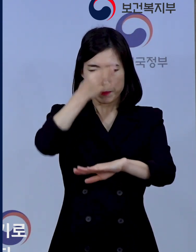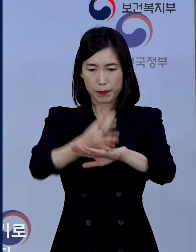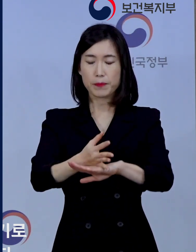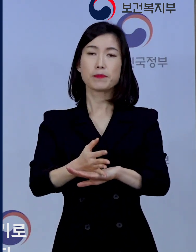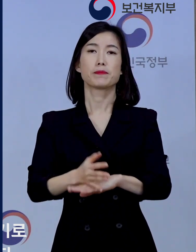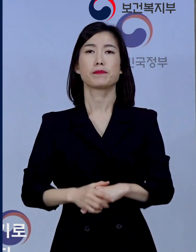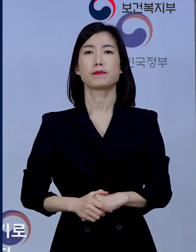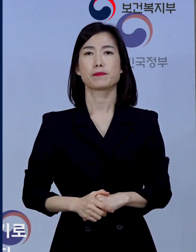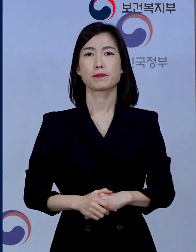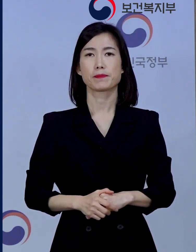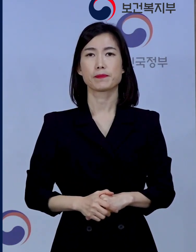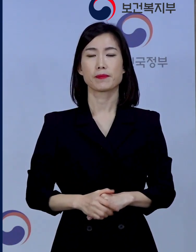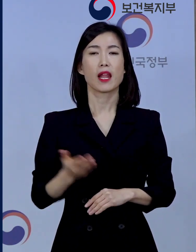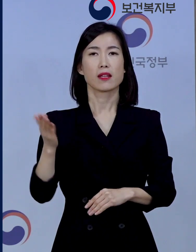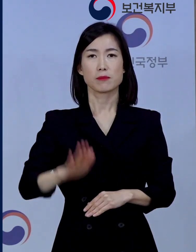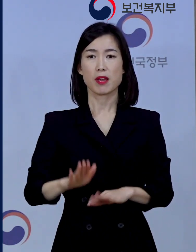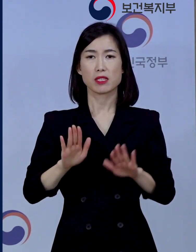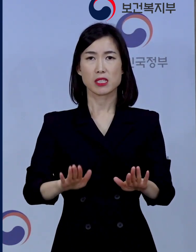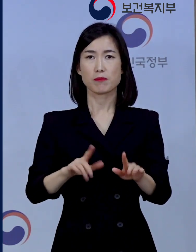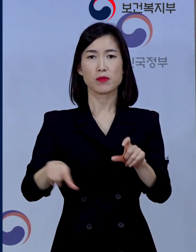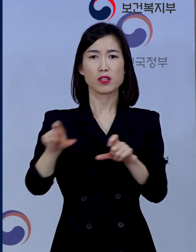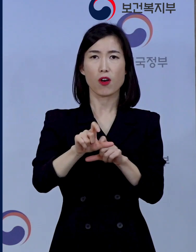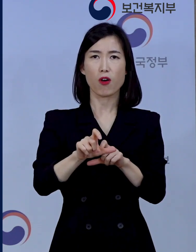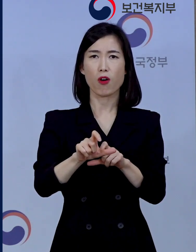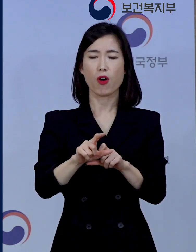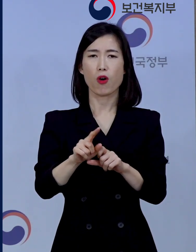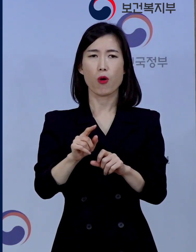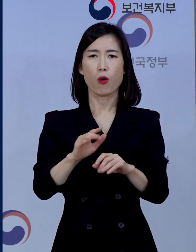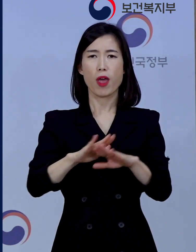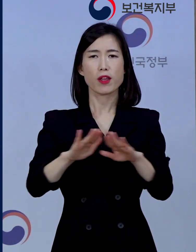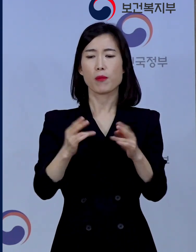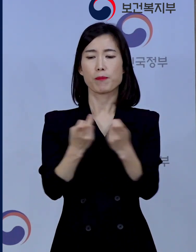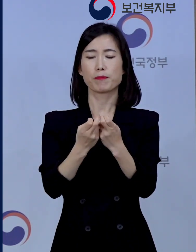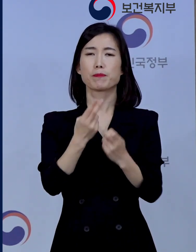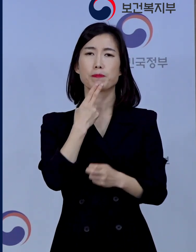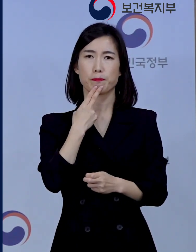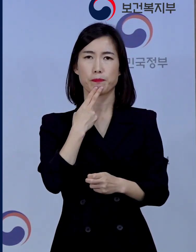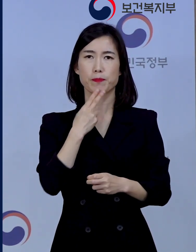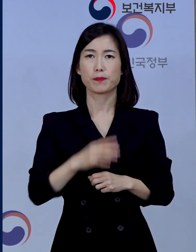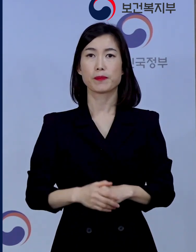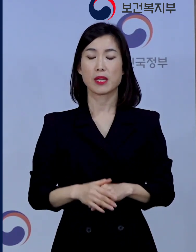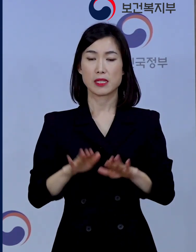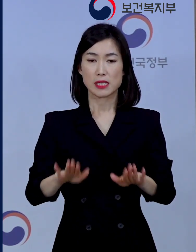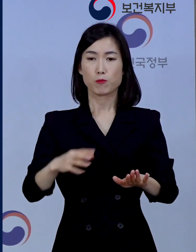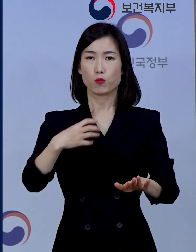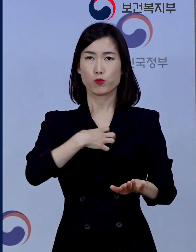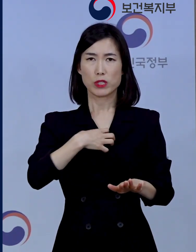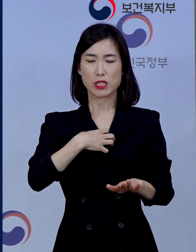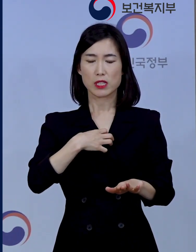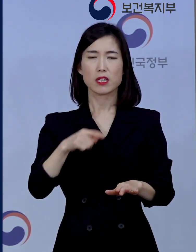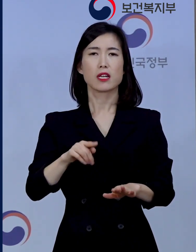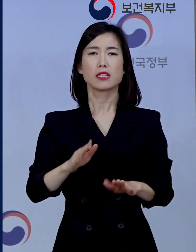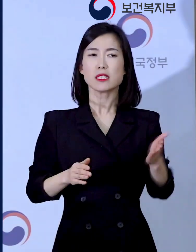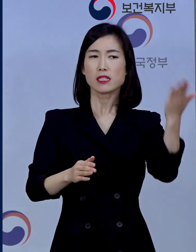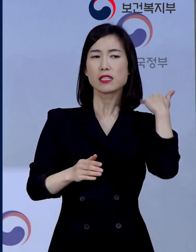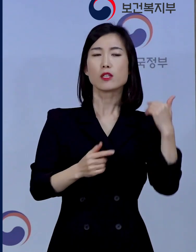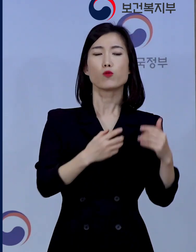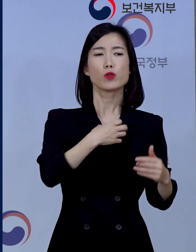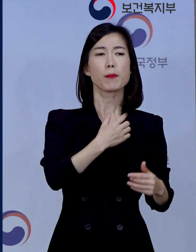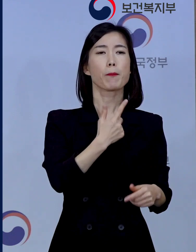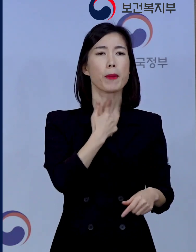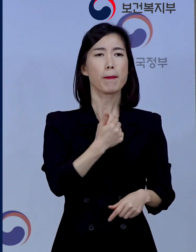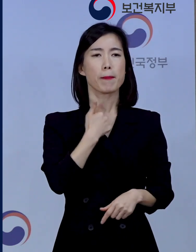송구합니다. 하지만 지금 더는 물러설 곳이 없습니다. 이번 위기는